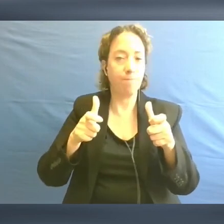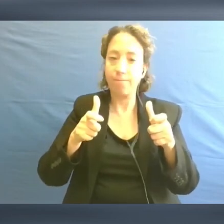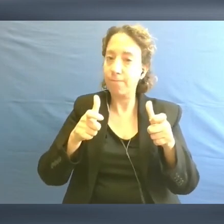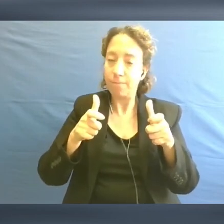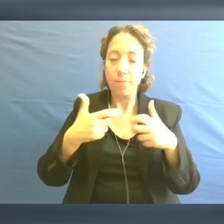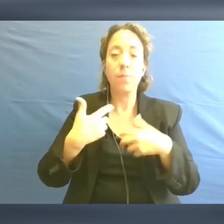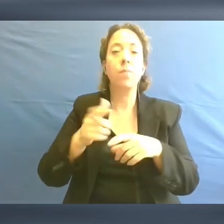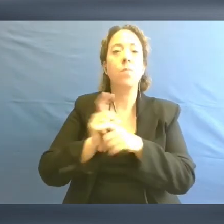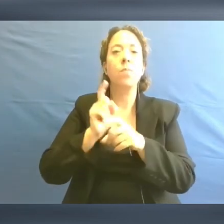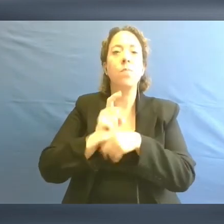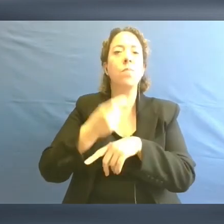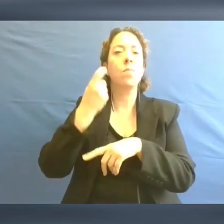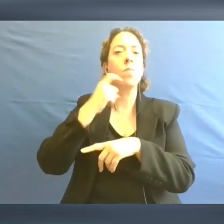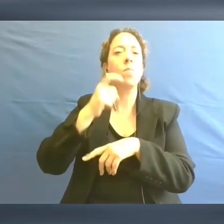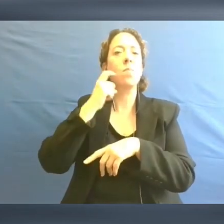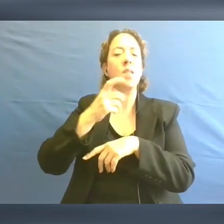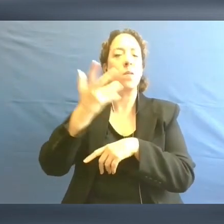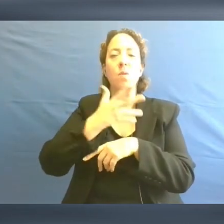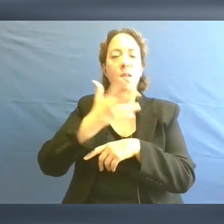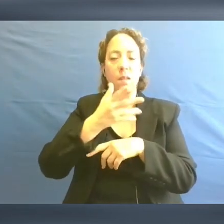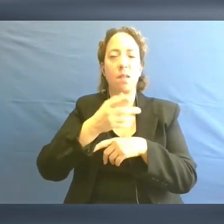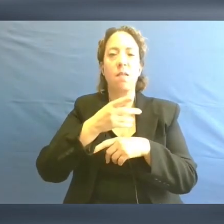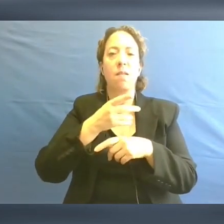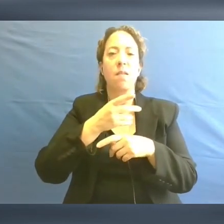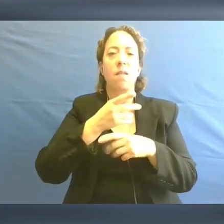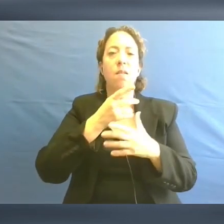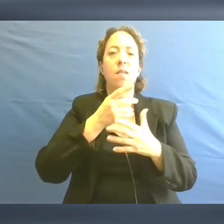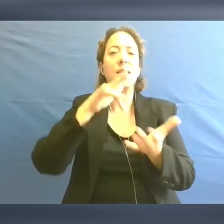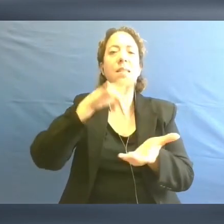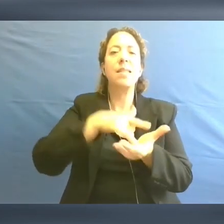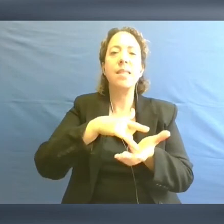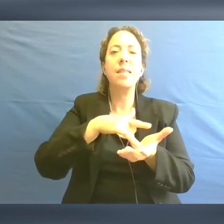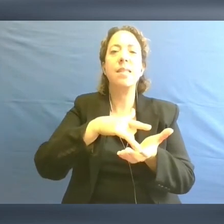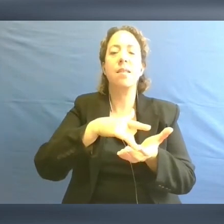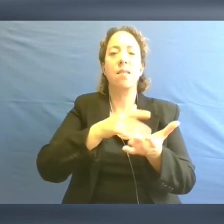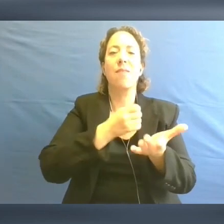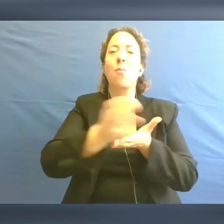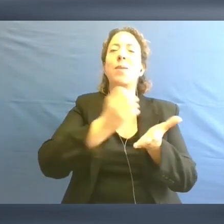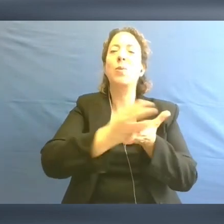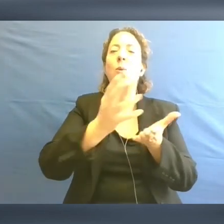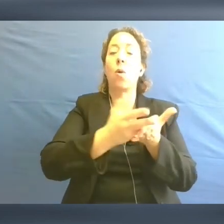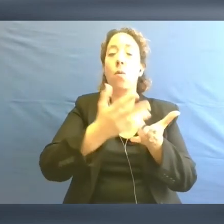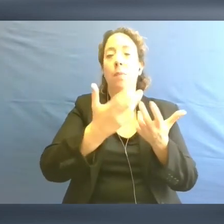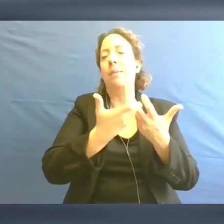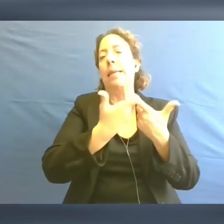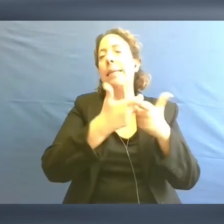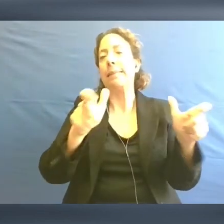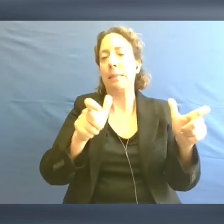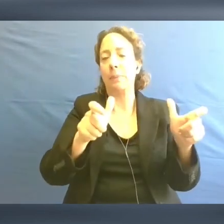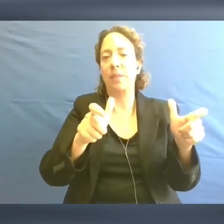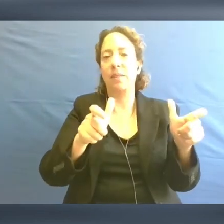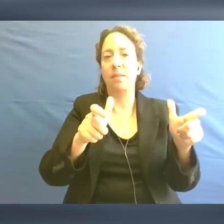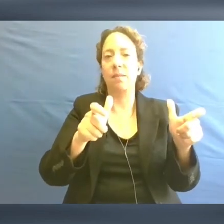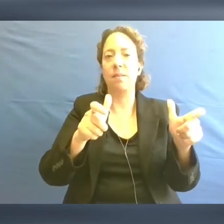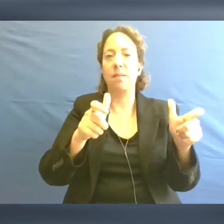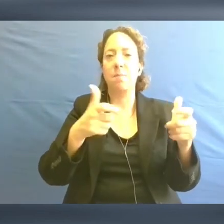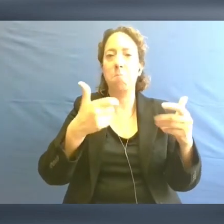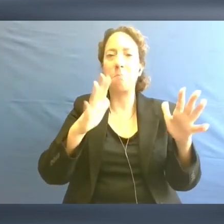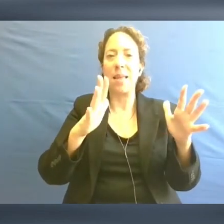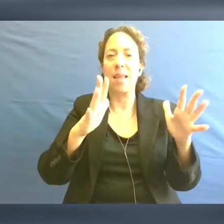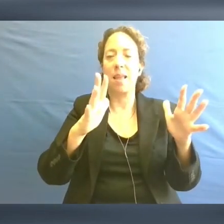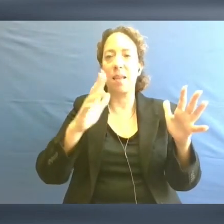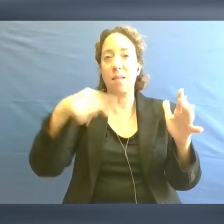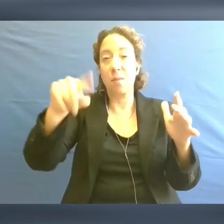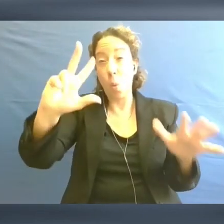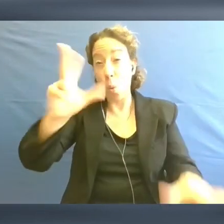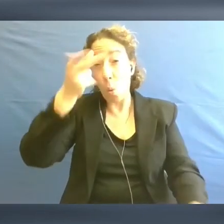compte que les informations sur un site ont beau être accessibles, elles sont peut-être peu